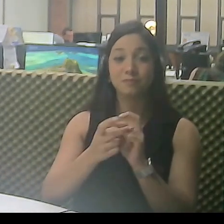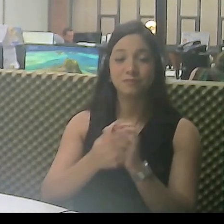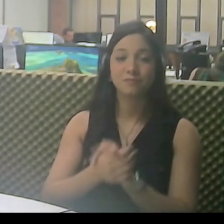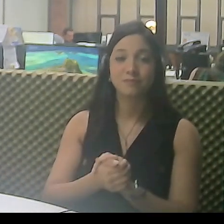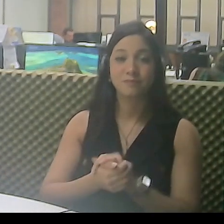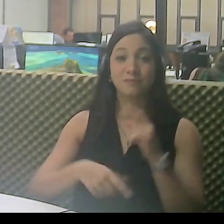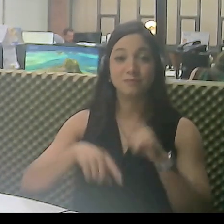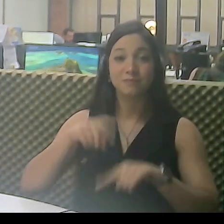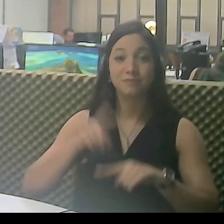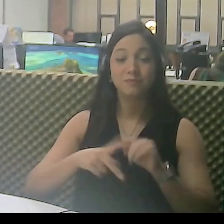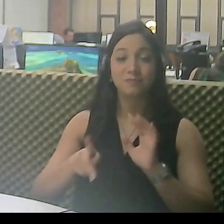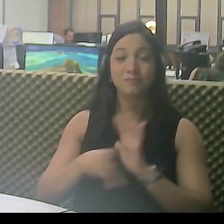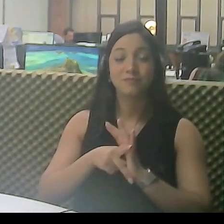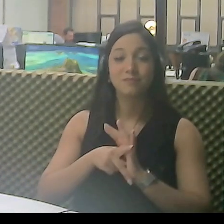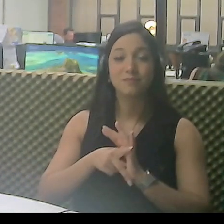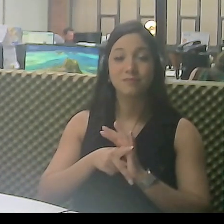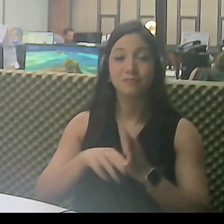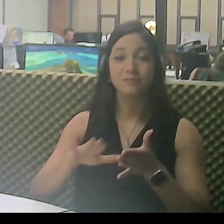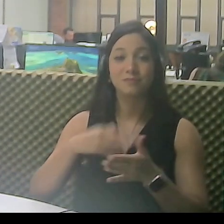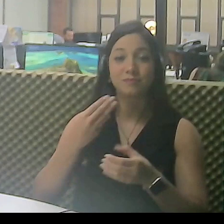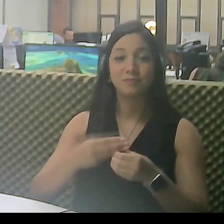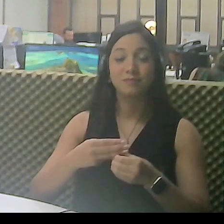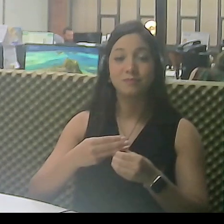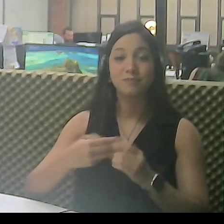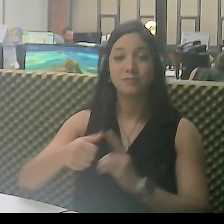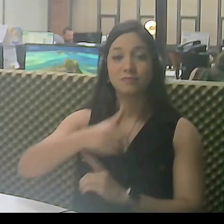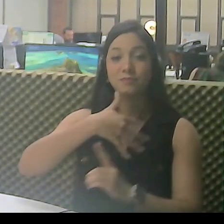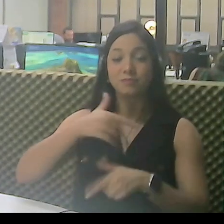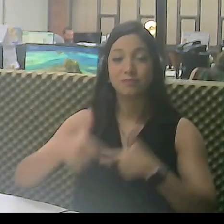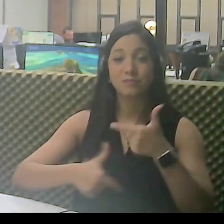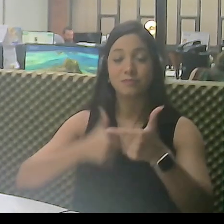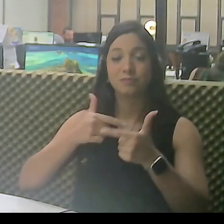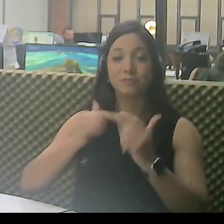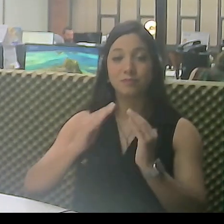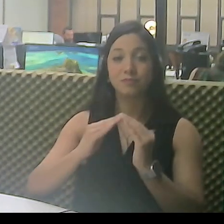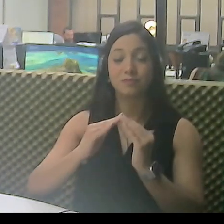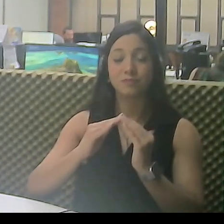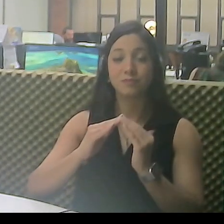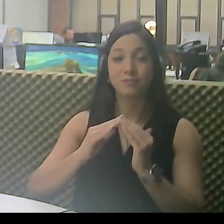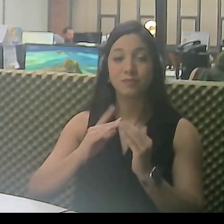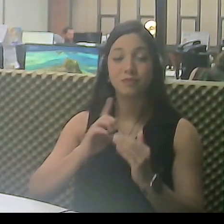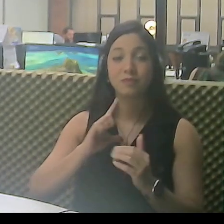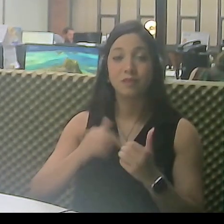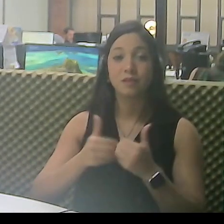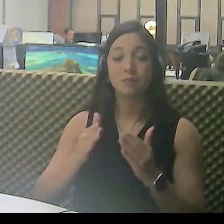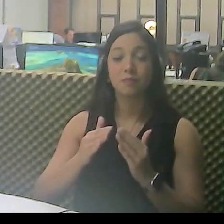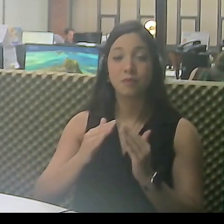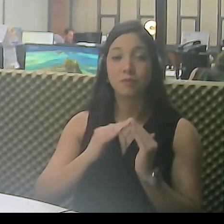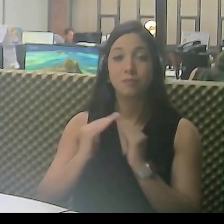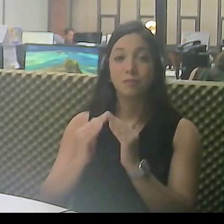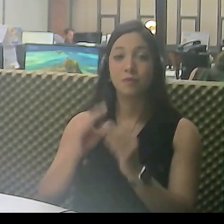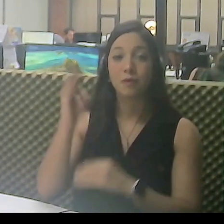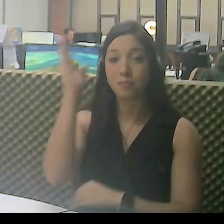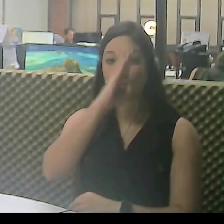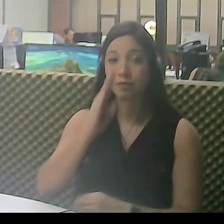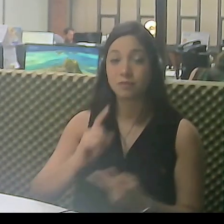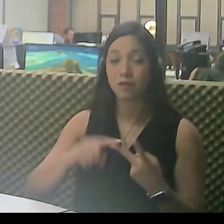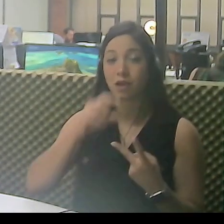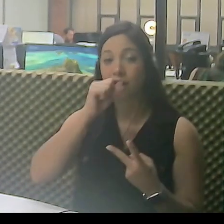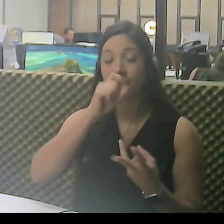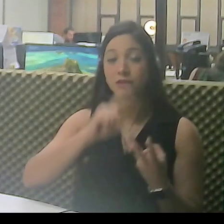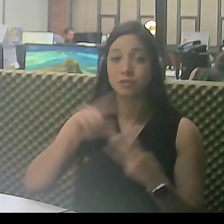Os equipamentos da Secretaria Municipal de Desenvolvimento Social, Trabalho e Habitação funcionam nos bairros Brasil,